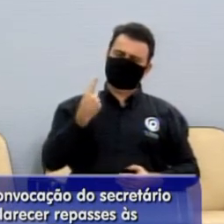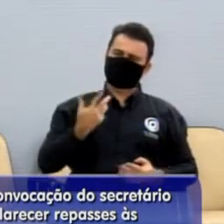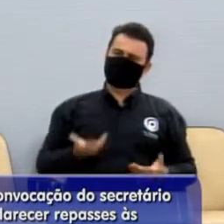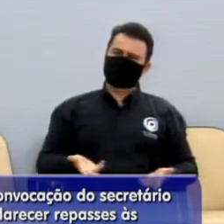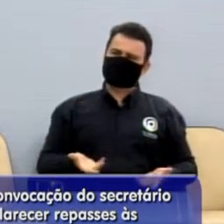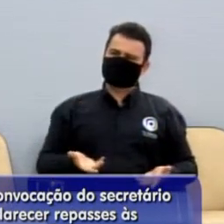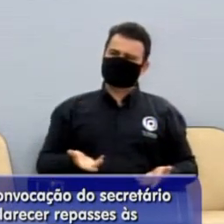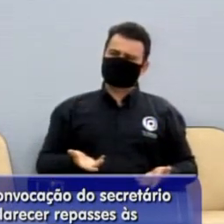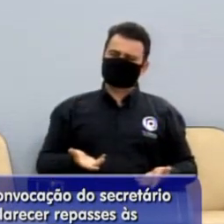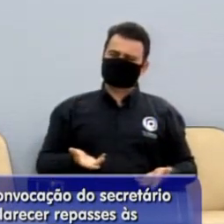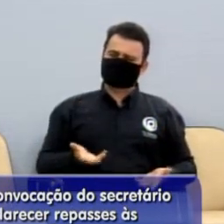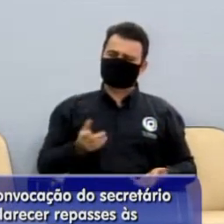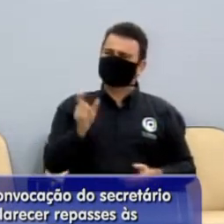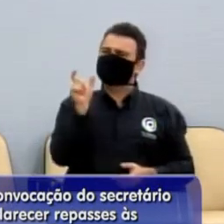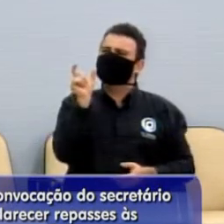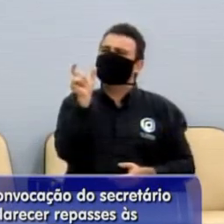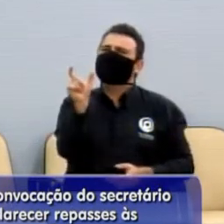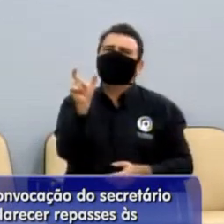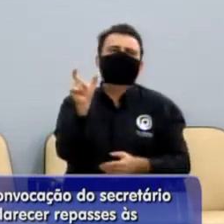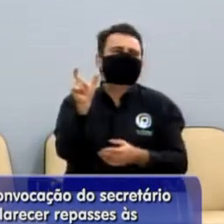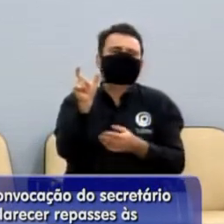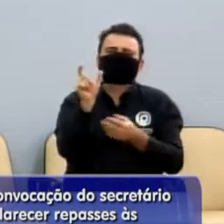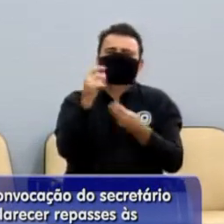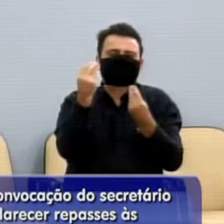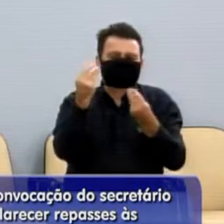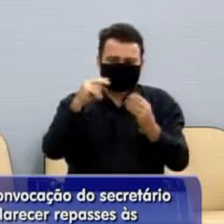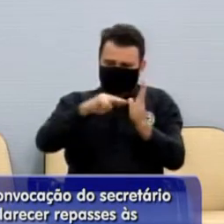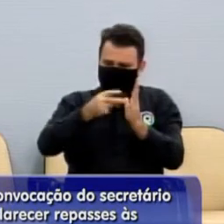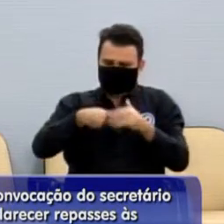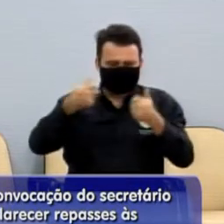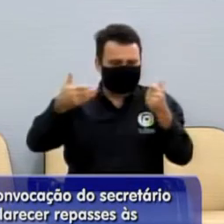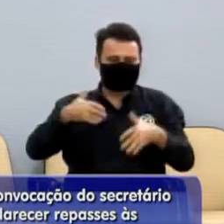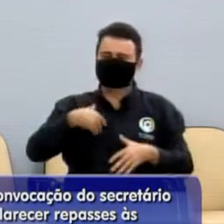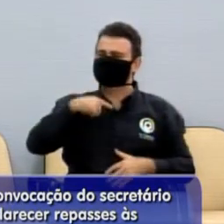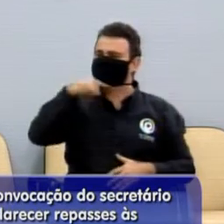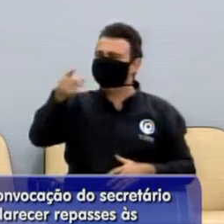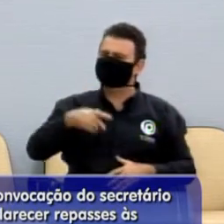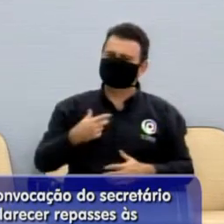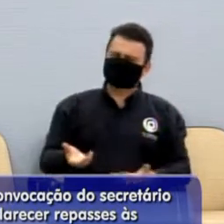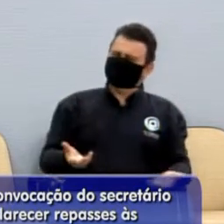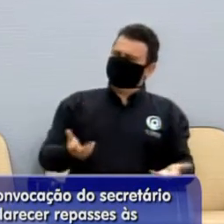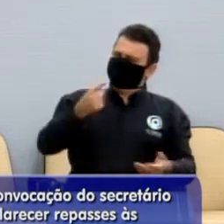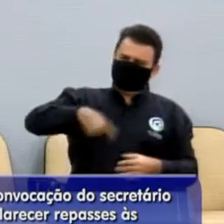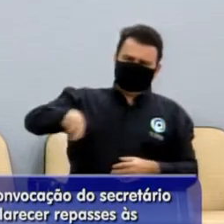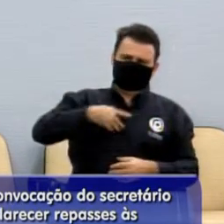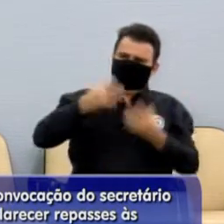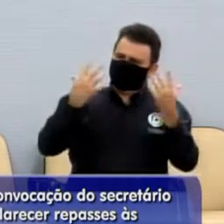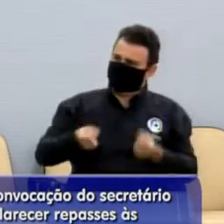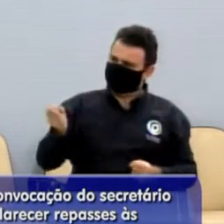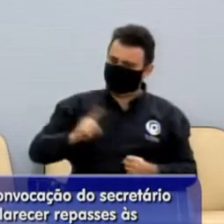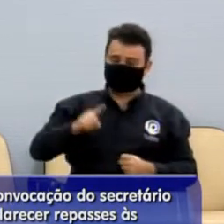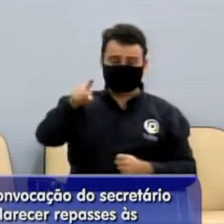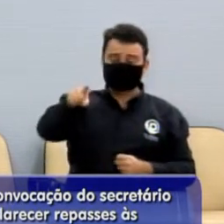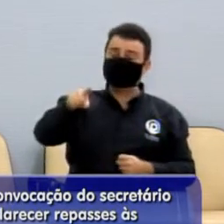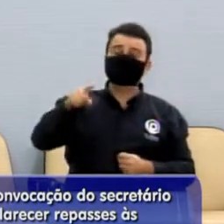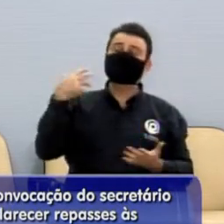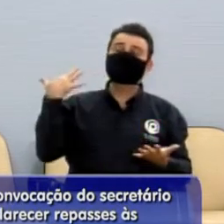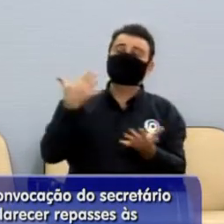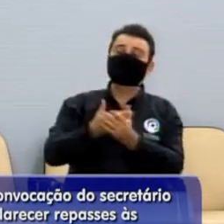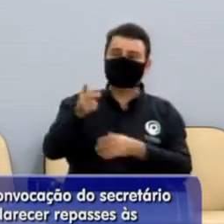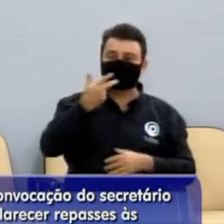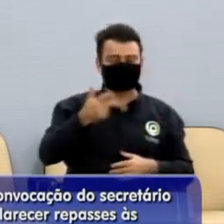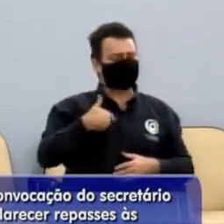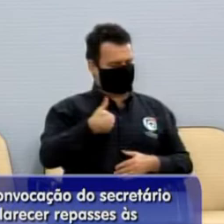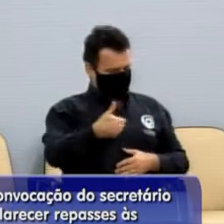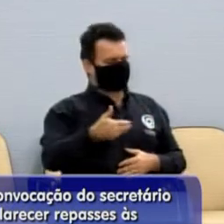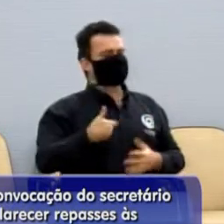eu não tenho adjetivo, é inadmissível o que aconteceu. Eles insinuaram o tempo inteiro que teria licitação, que